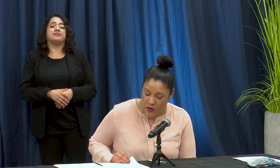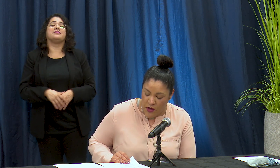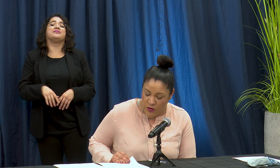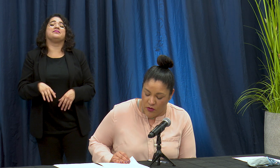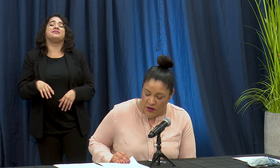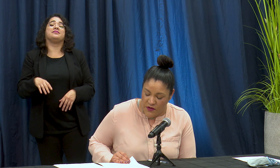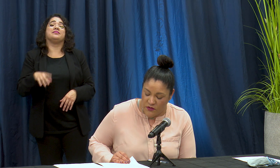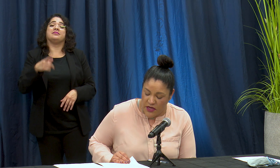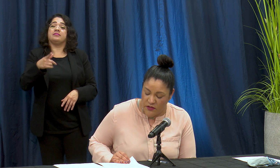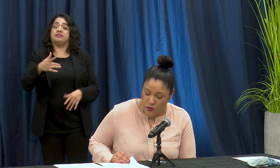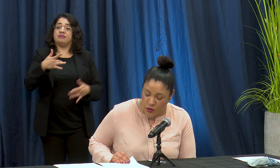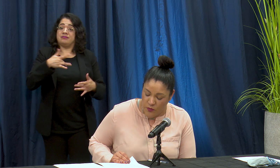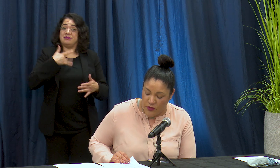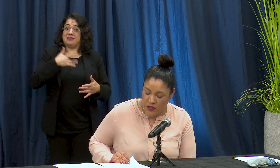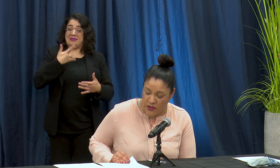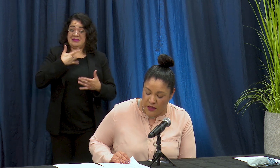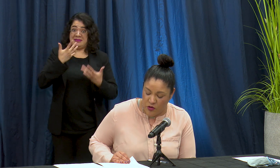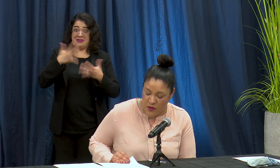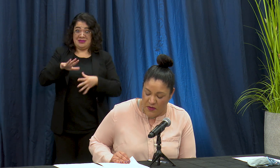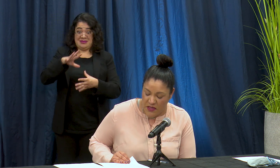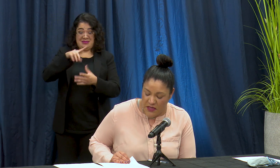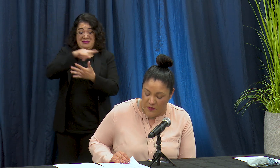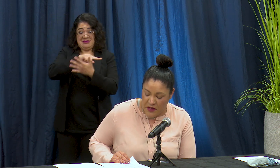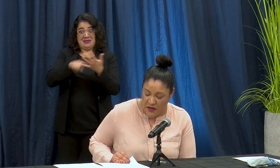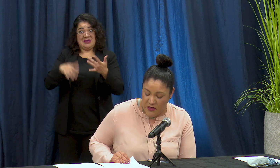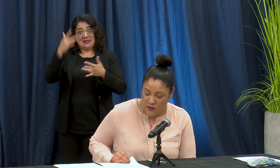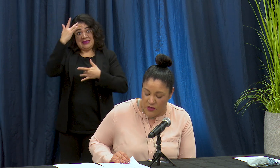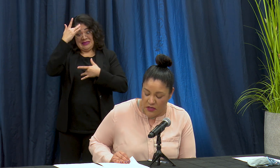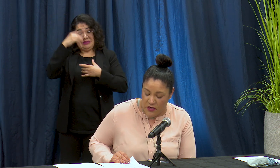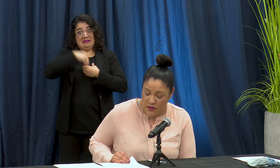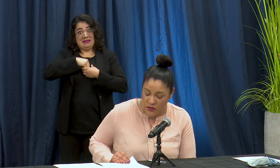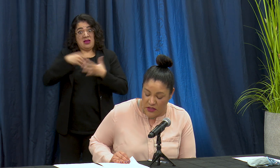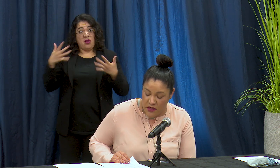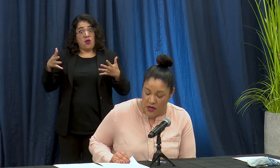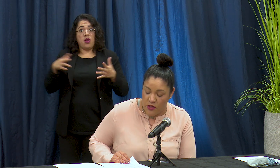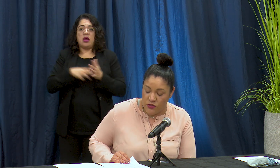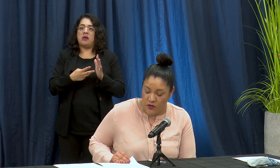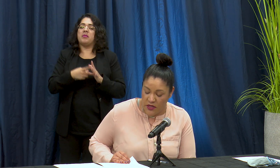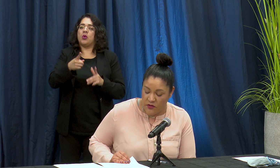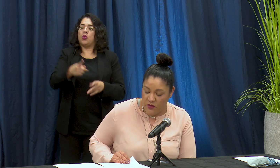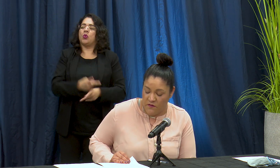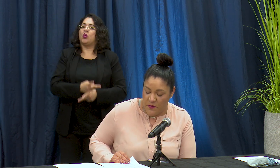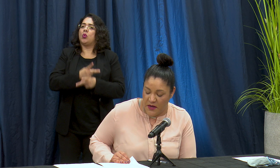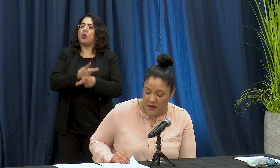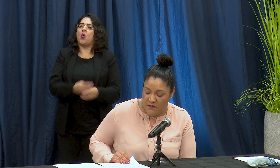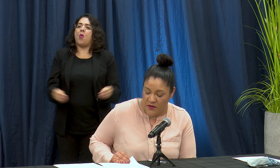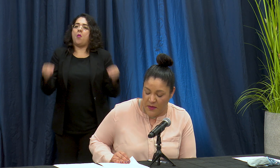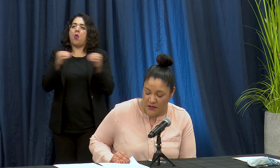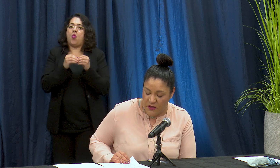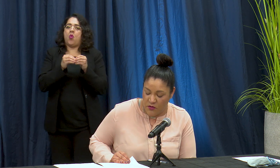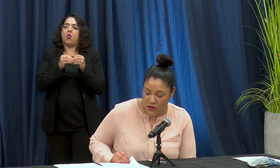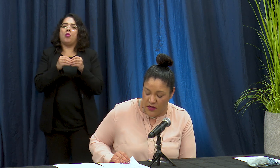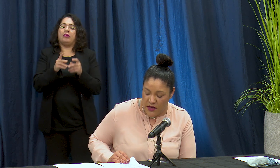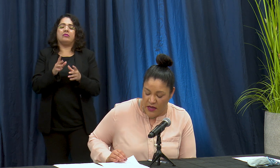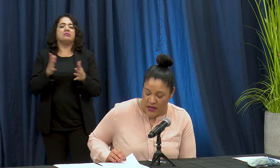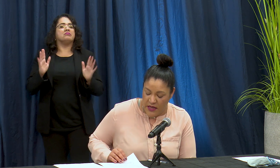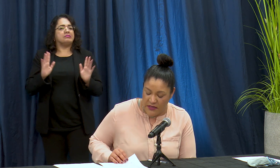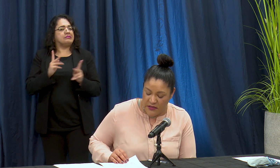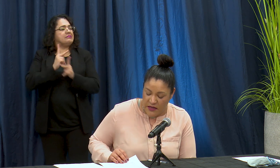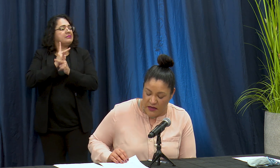por el coronavirus, es muy importante que tome medidas para reducir su riesgo de enfermarse